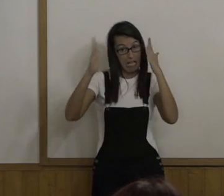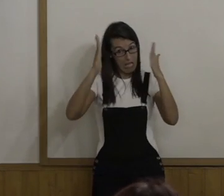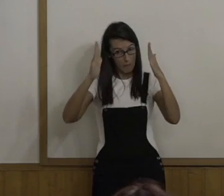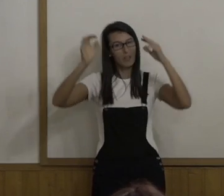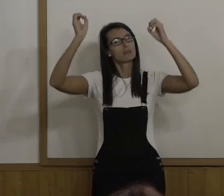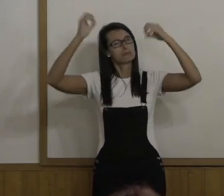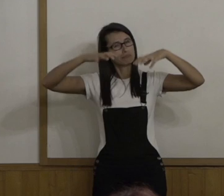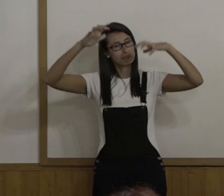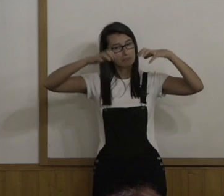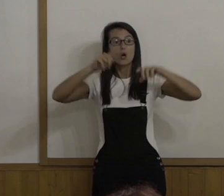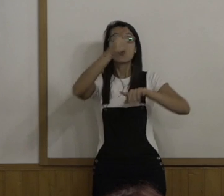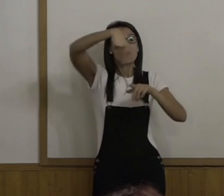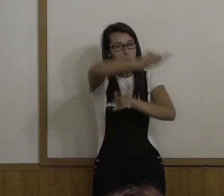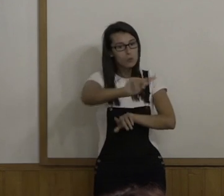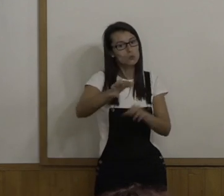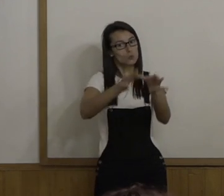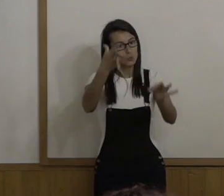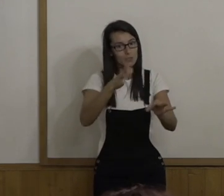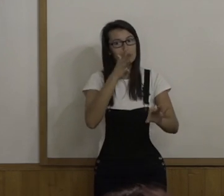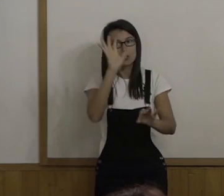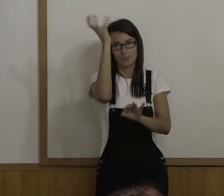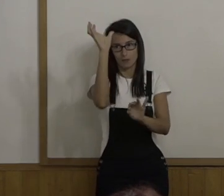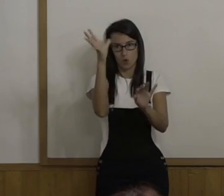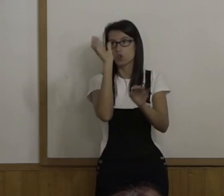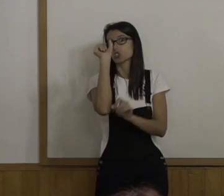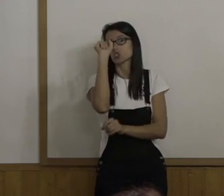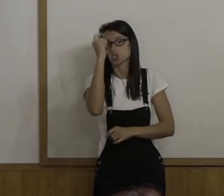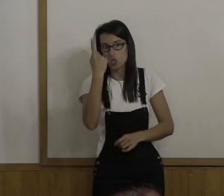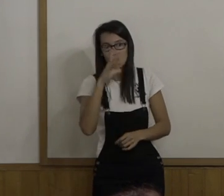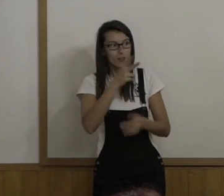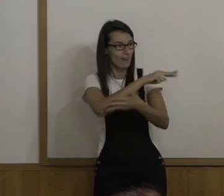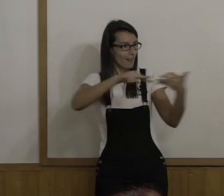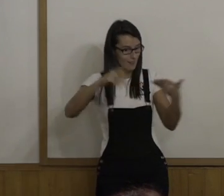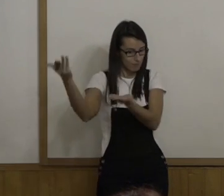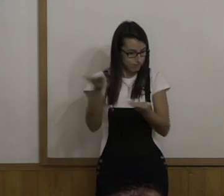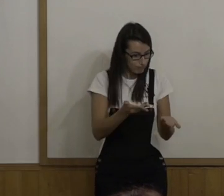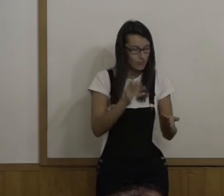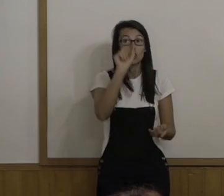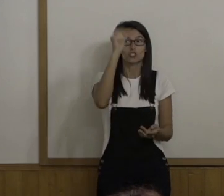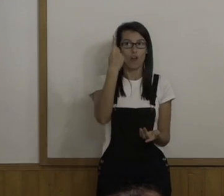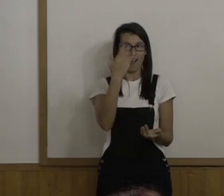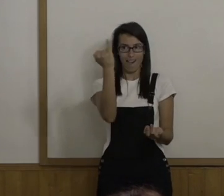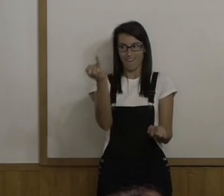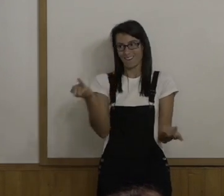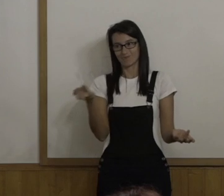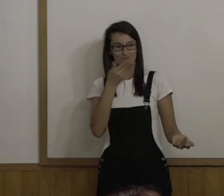muy afortunados de tener ya un día que Galicia os recibiera así. Pues resulta